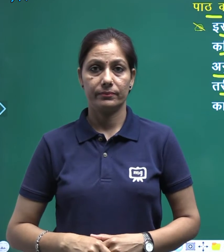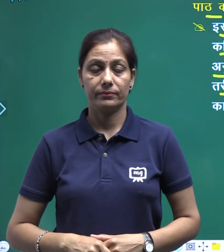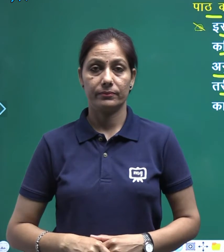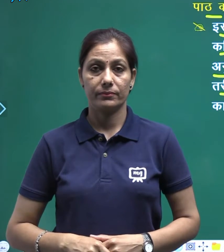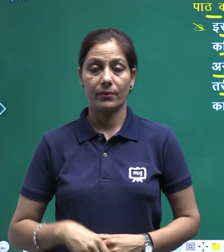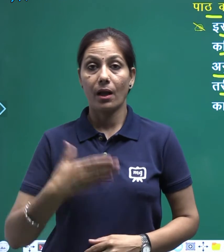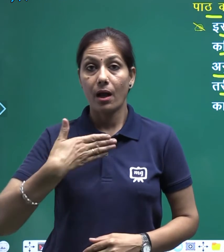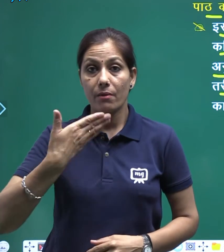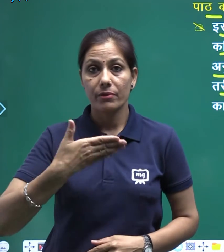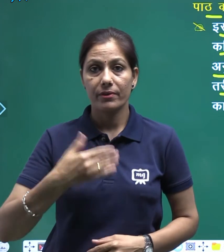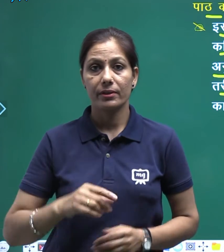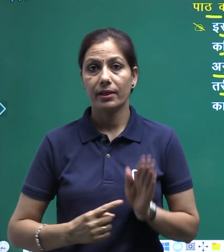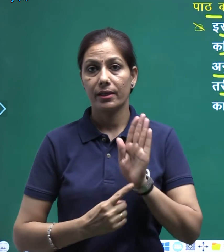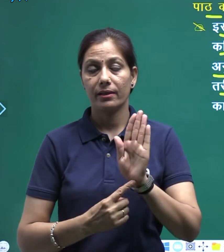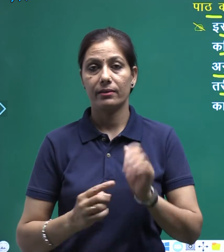अभिव्यक्त करने का